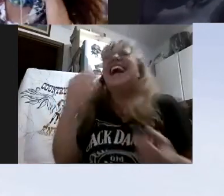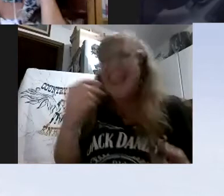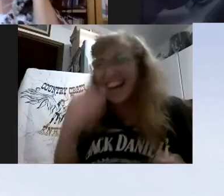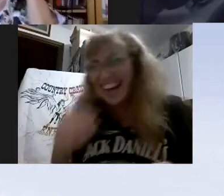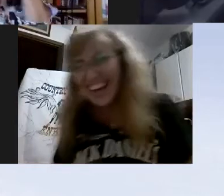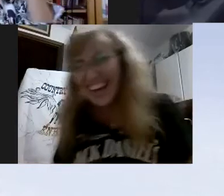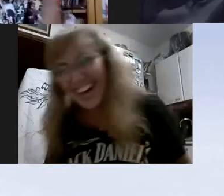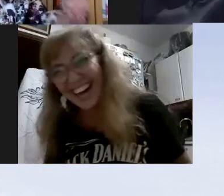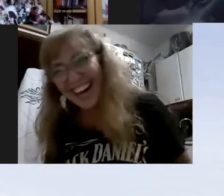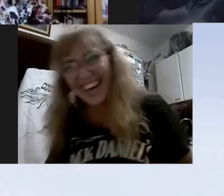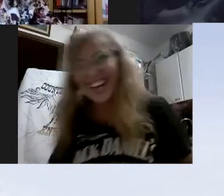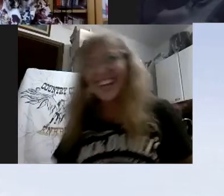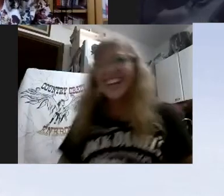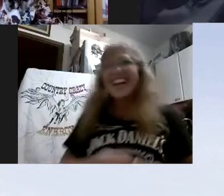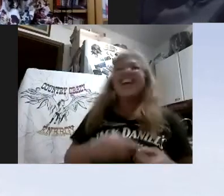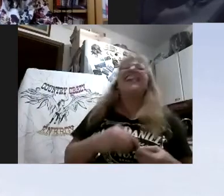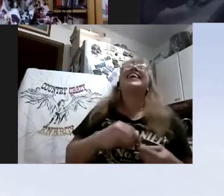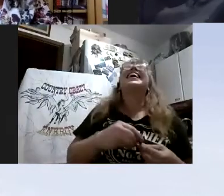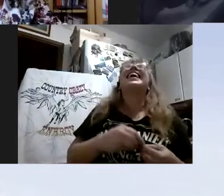belli fanno così, guardano l'orizzonte